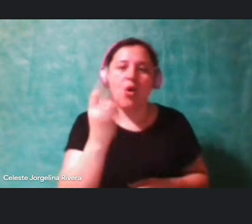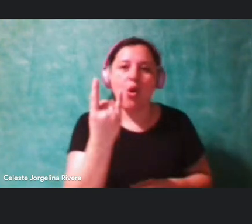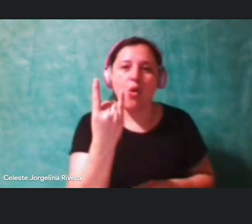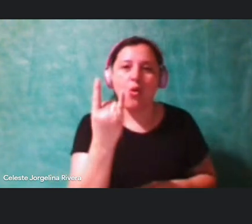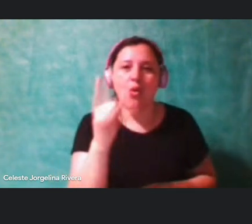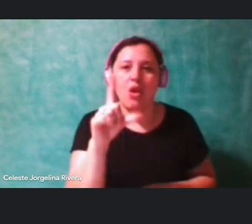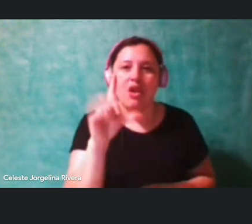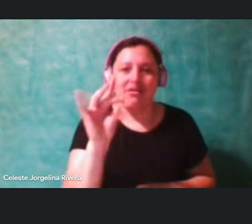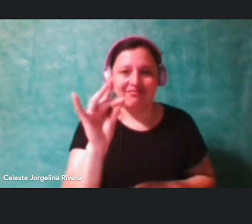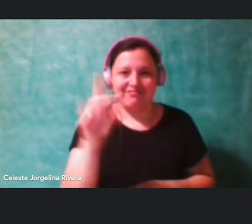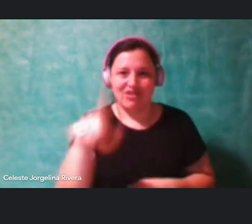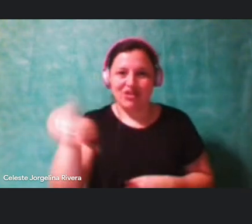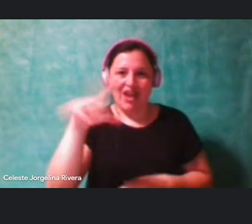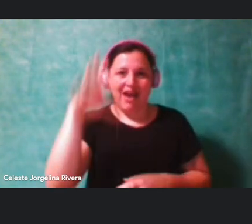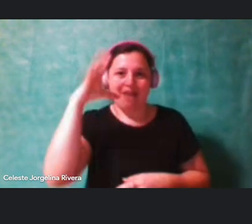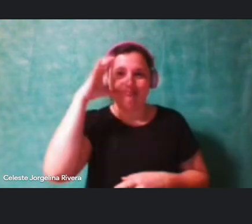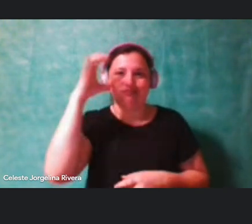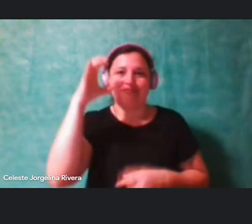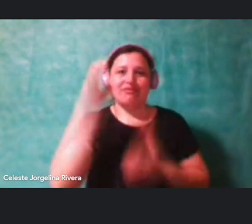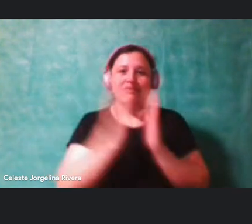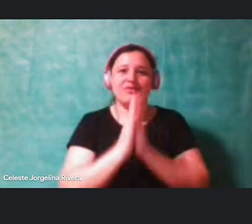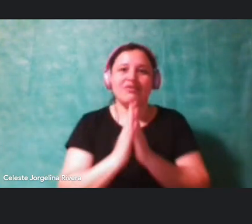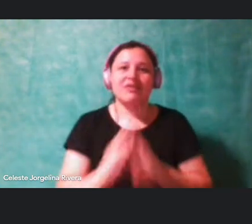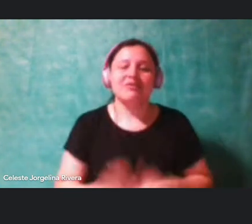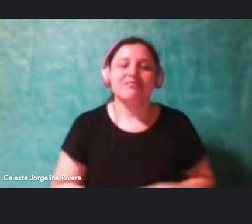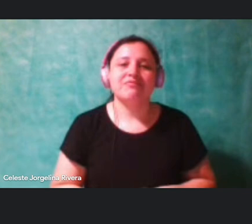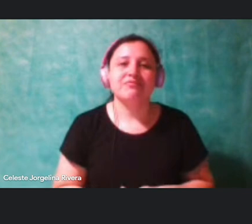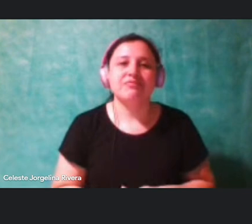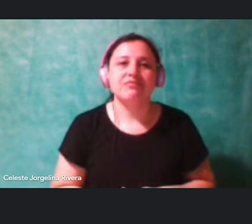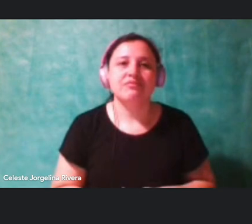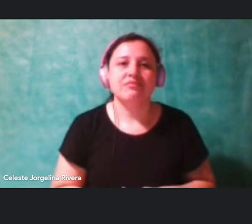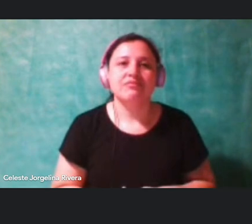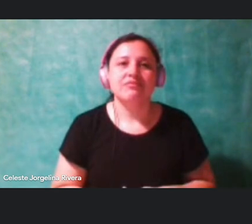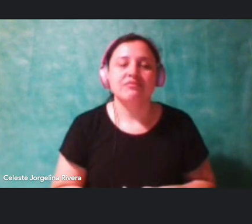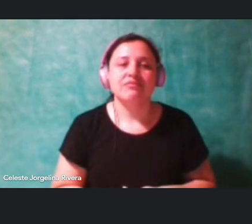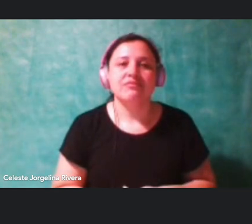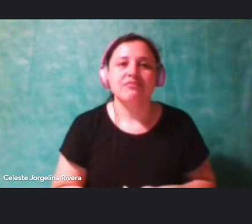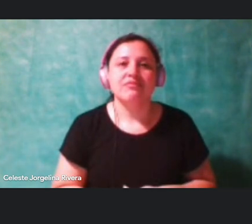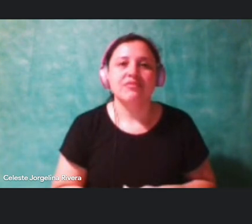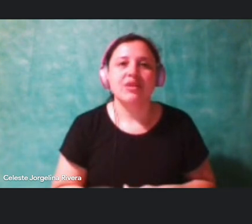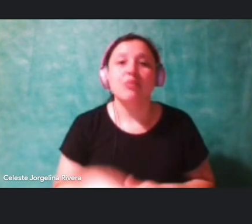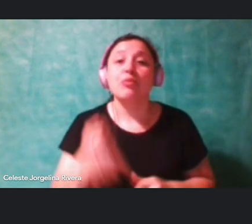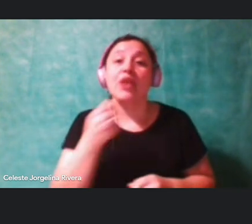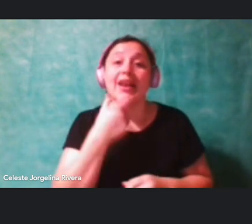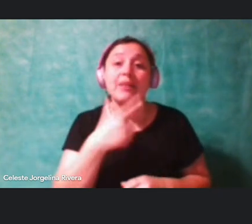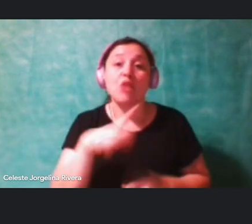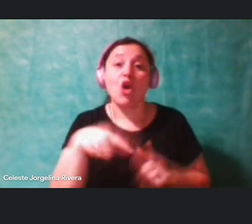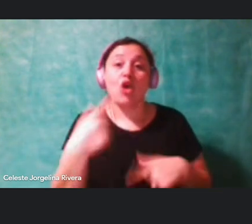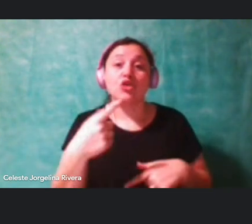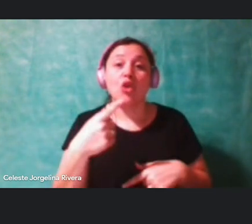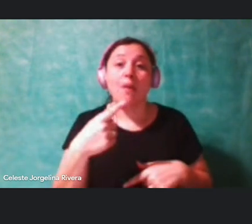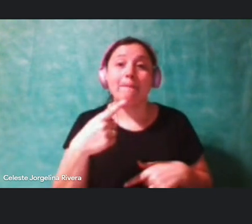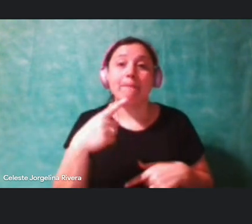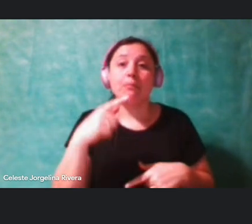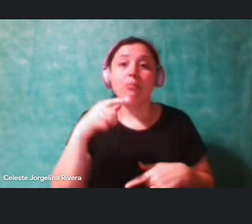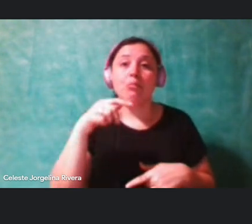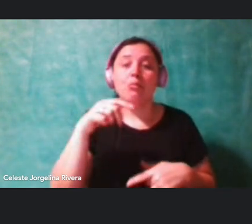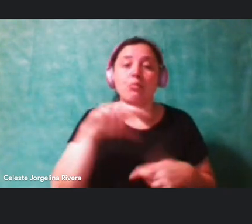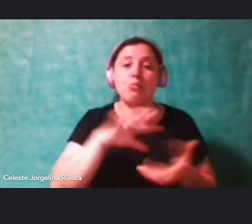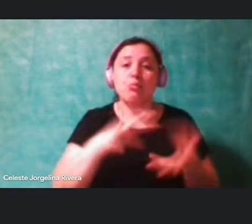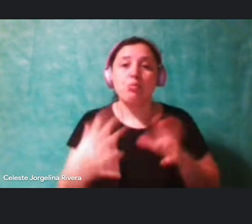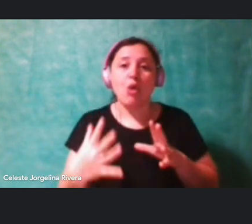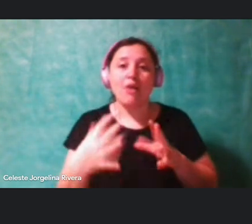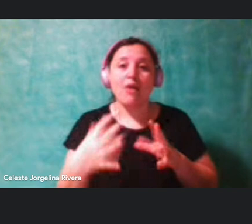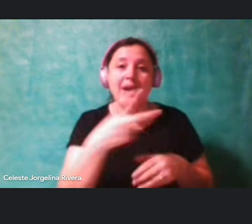implican obligación o necesidad es must el modal. Si ustedes lo pueden ver cuando está